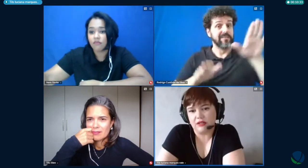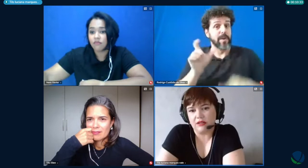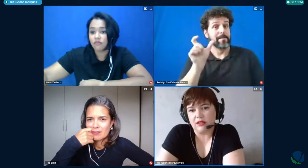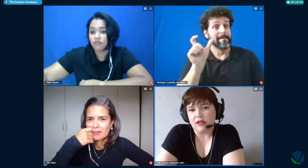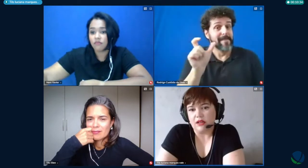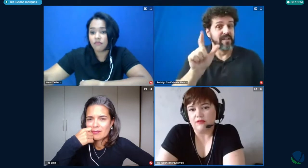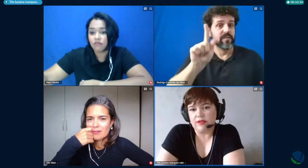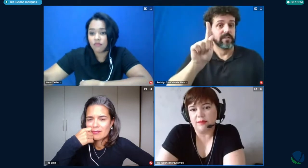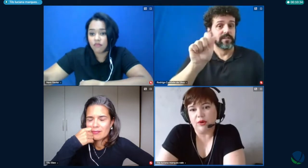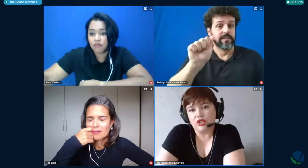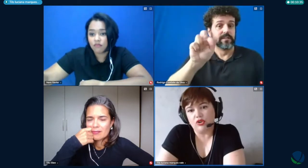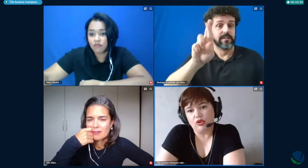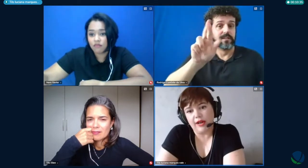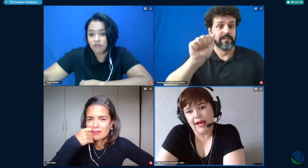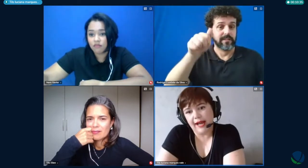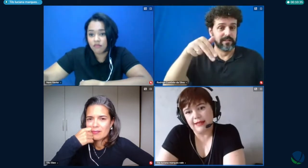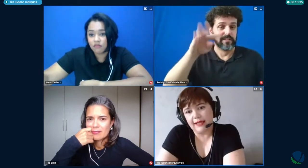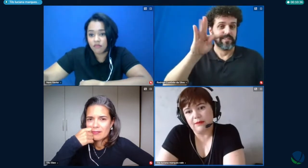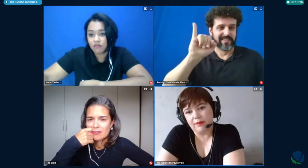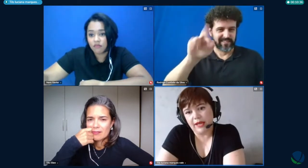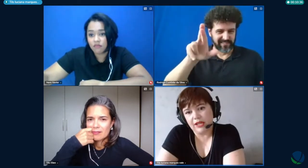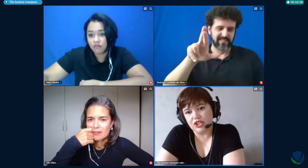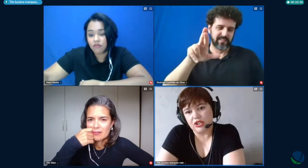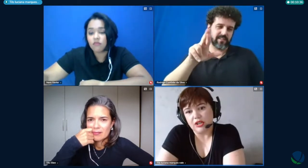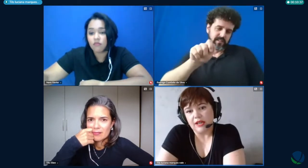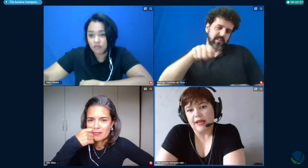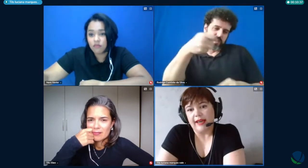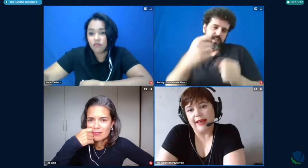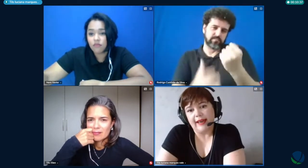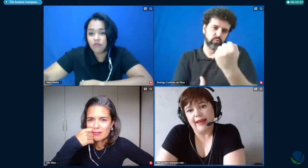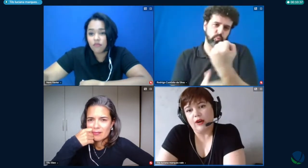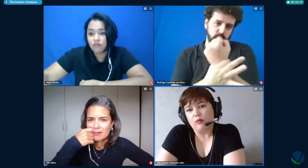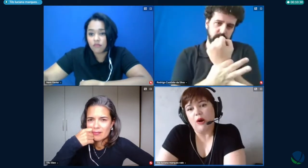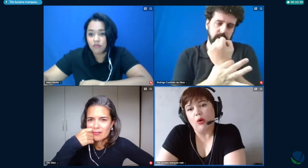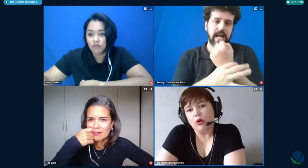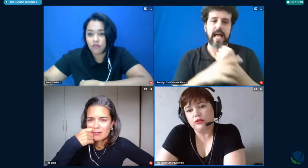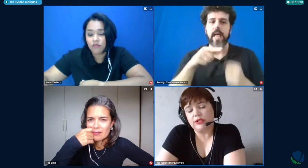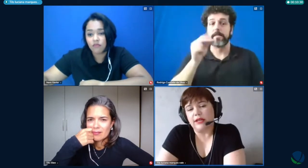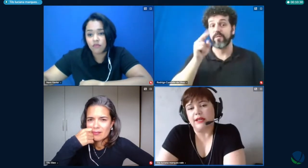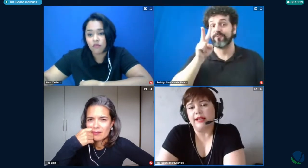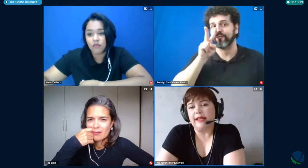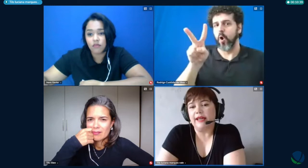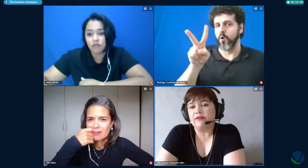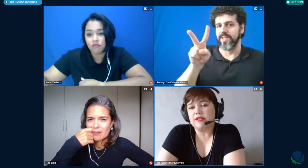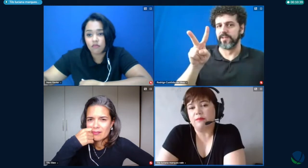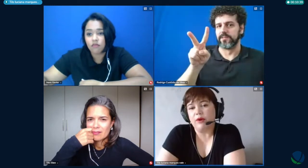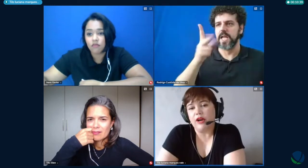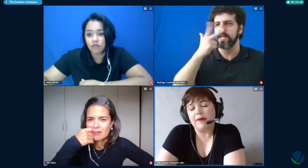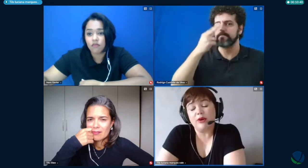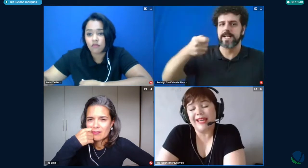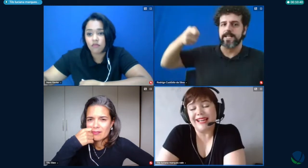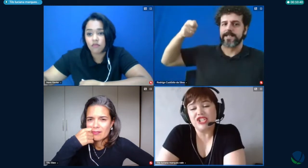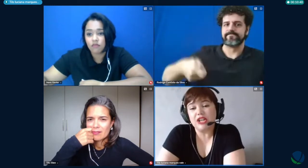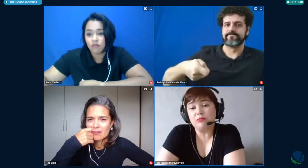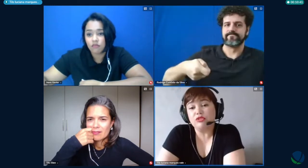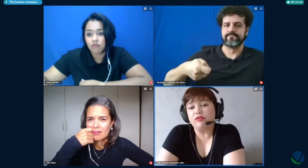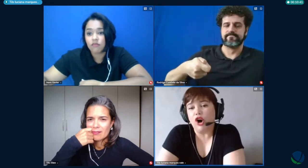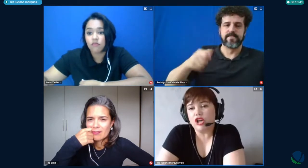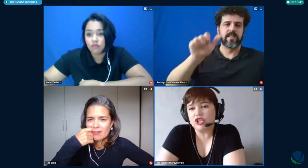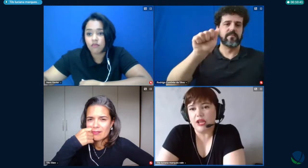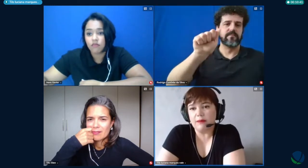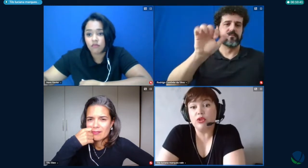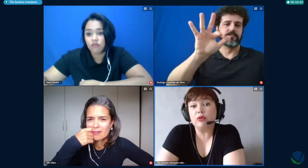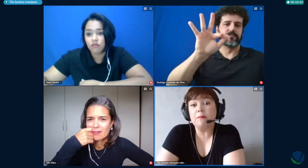garantir. Você pode colocar, de repente, uma outra, você pode, porque garantir é